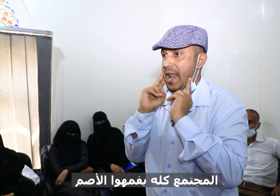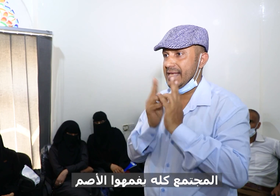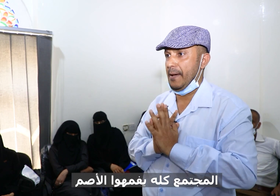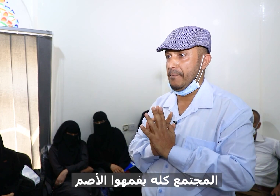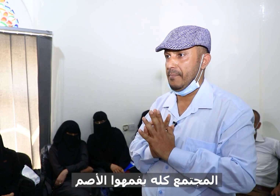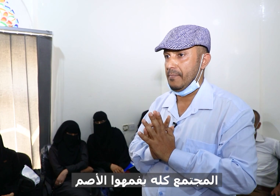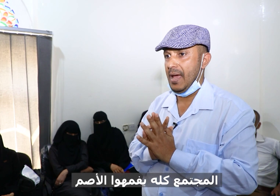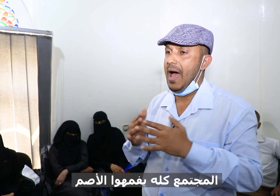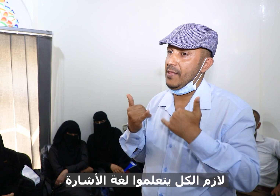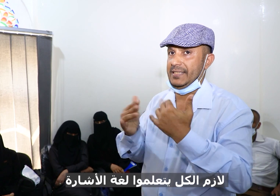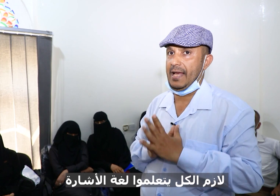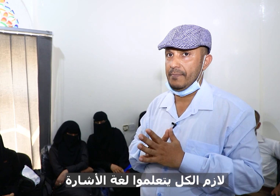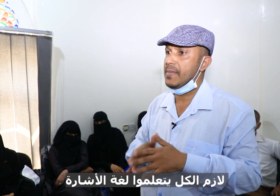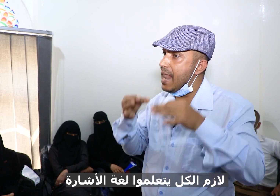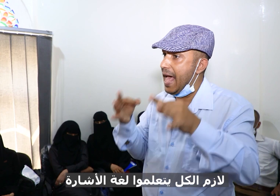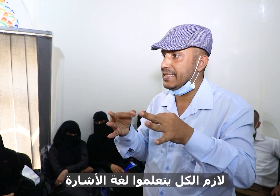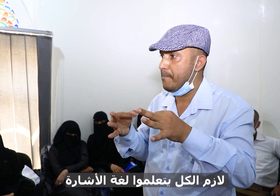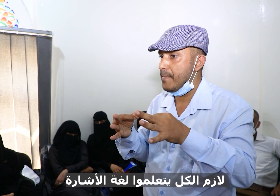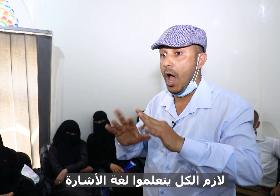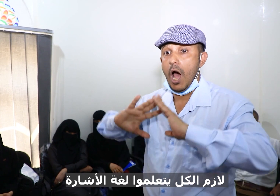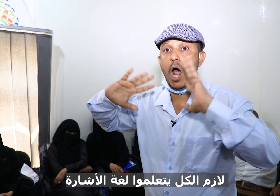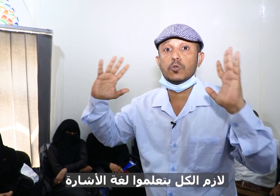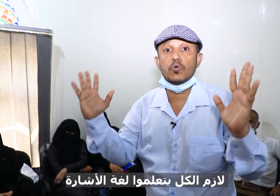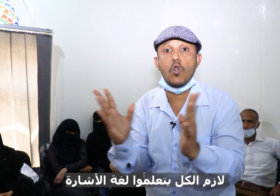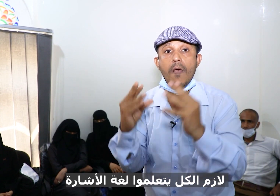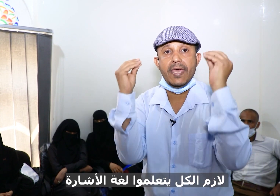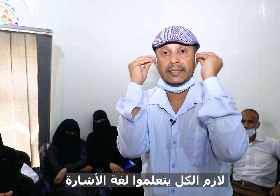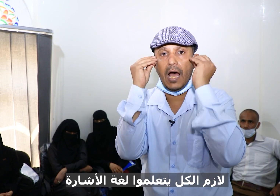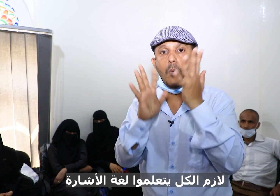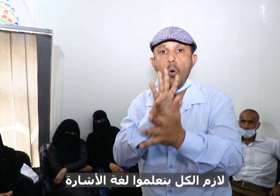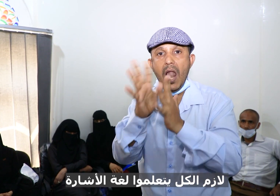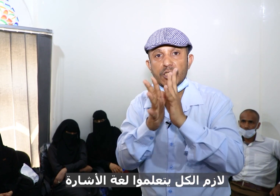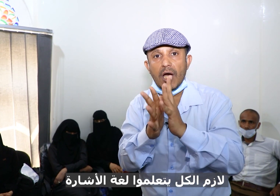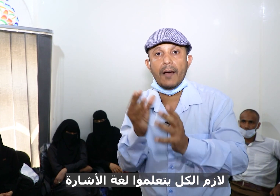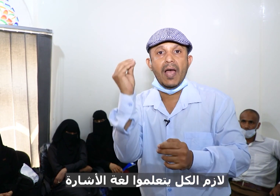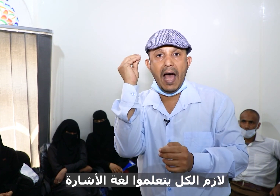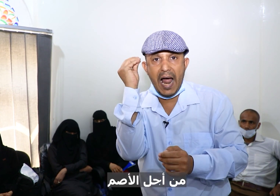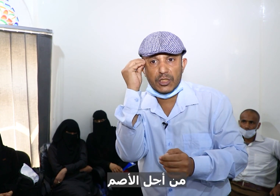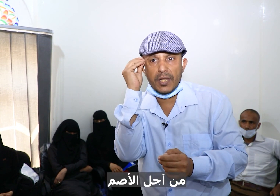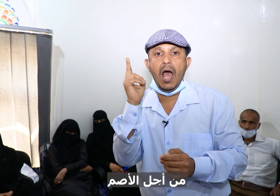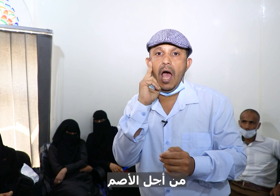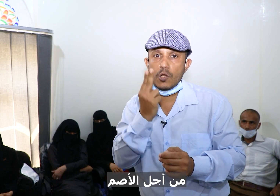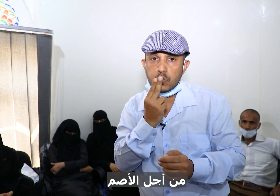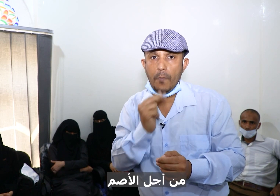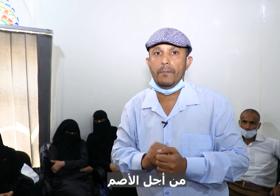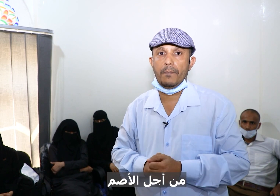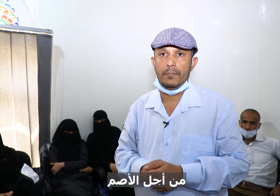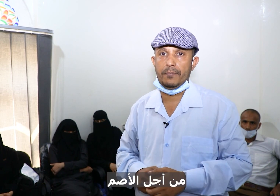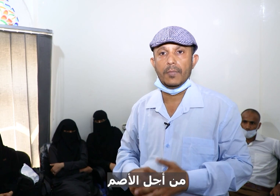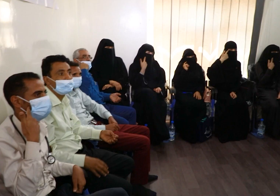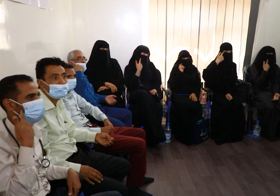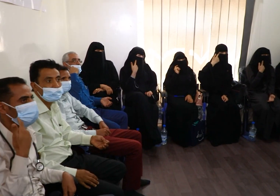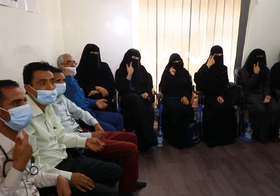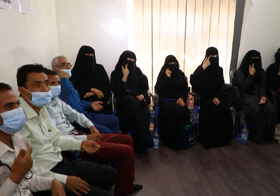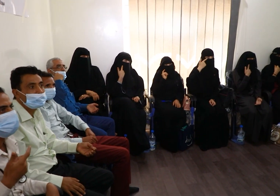يفهموا على سم هذا يسهل، لازم على السطول يتعلموا على الشارع على السم.